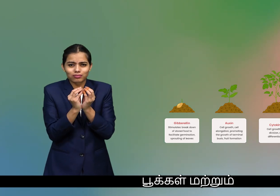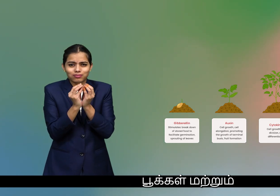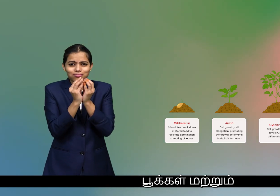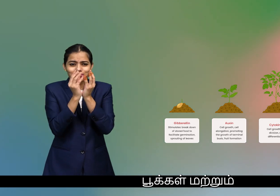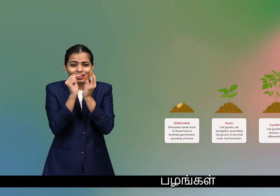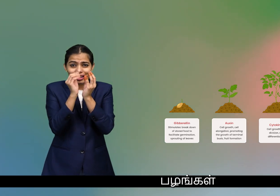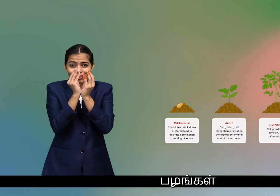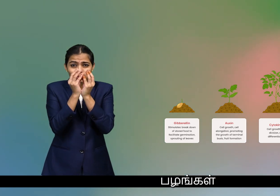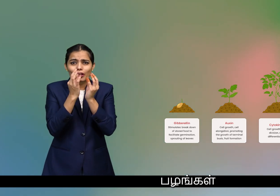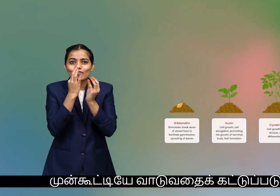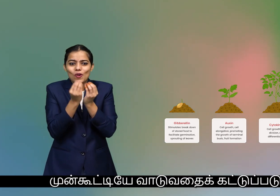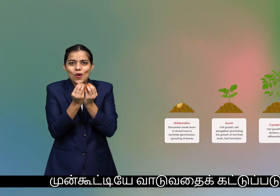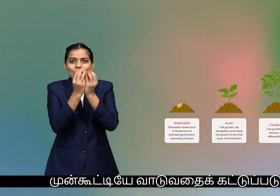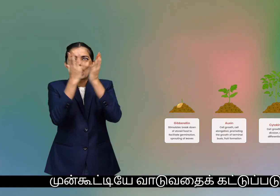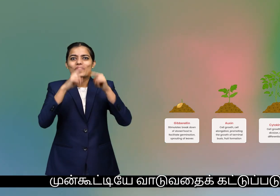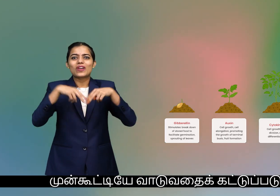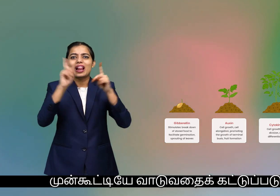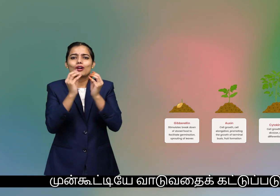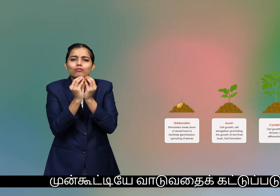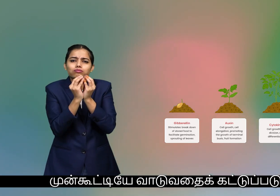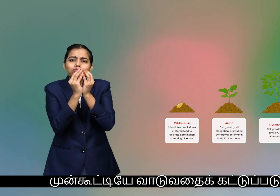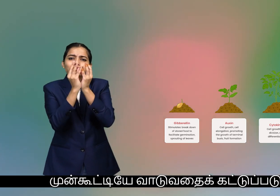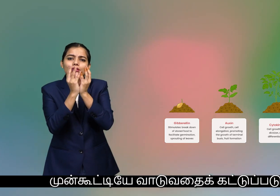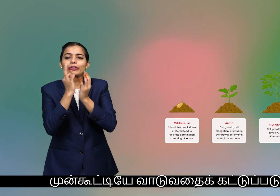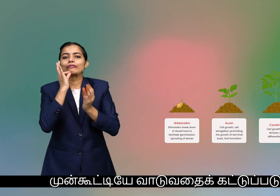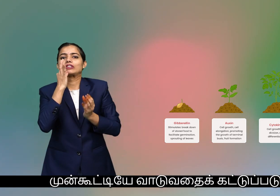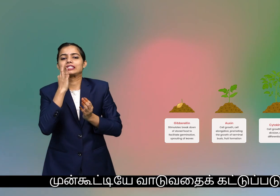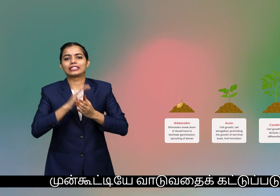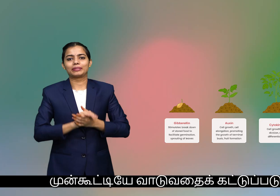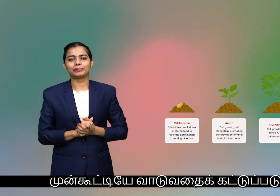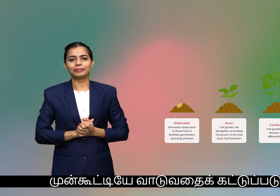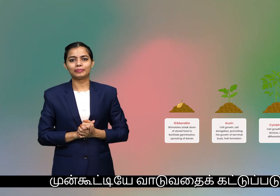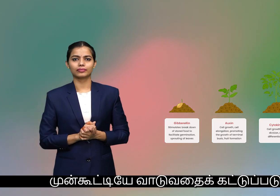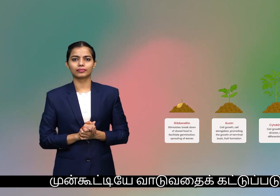பூக்கள் மற்றும் பழங்கள் முன்கூட்டியே வாடுவதை கட்டுப்படுத்துகிறது.